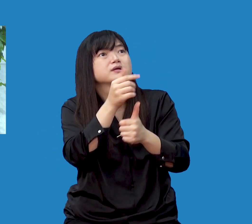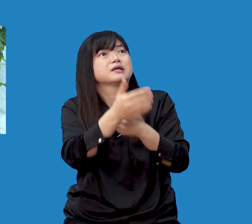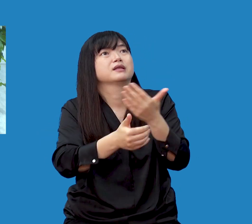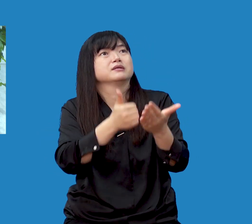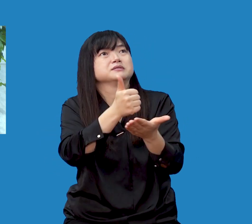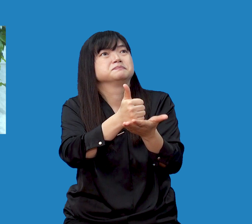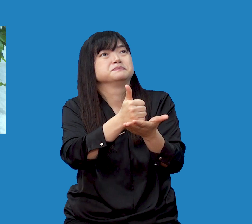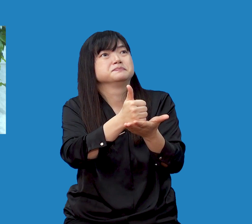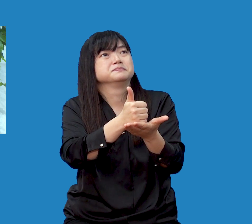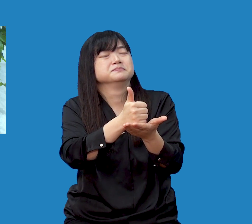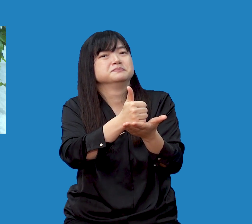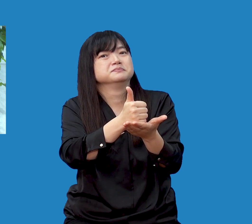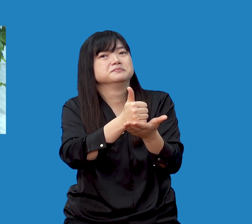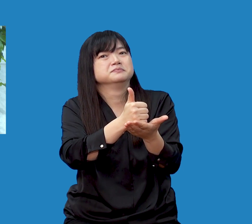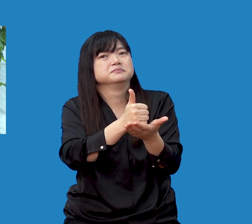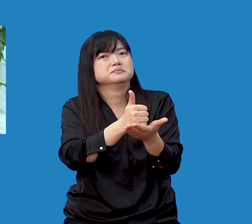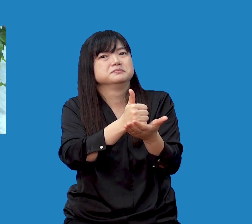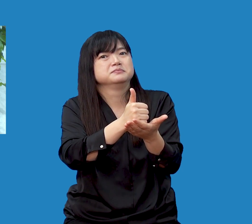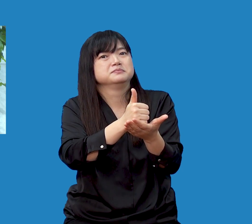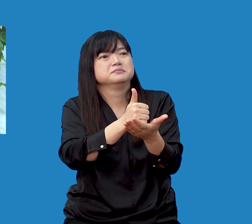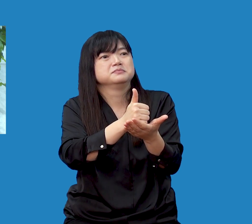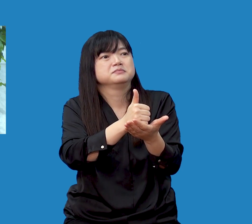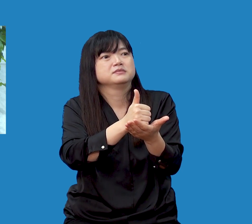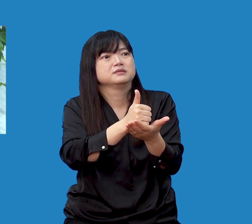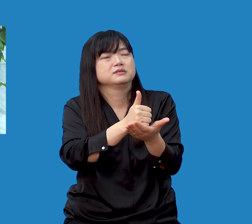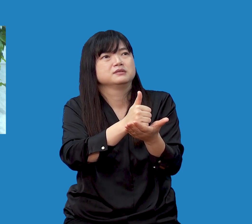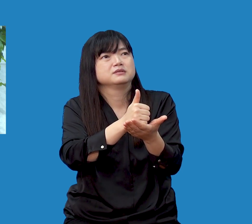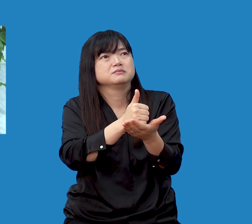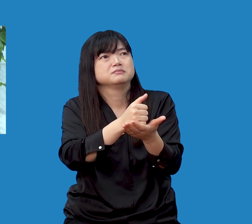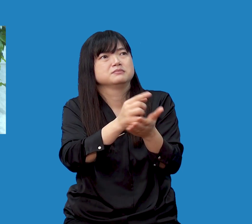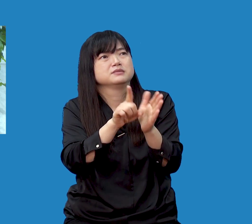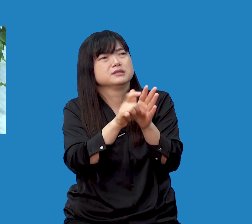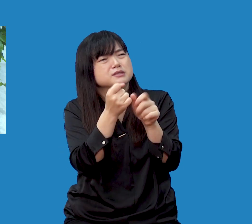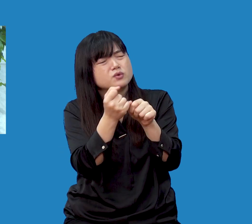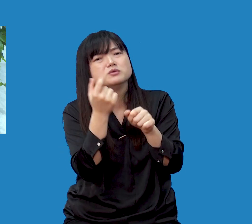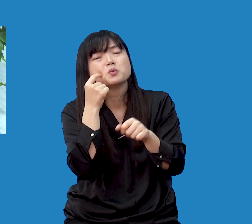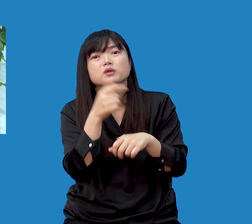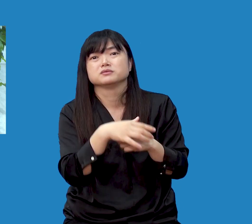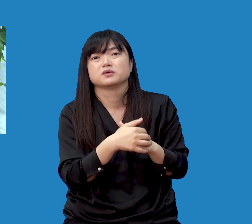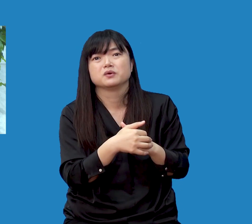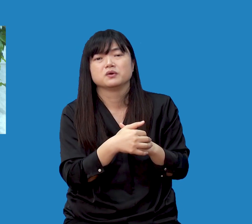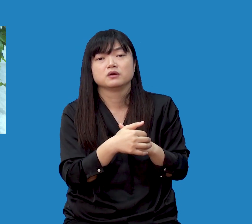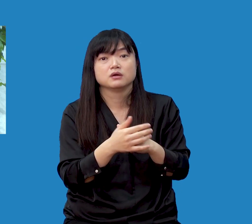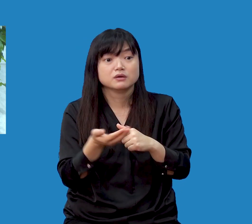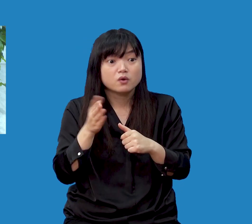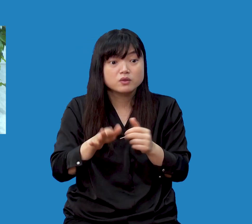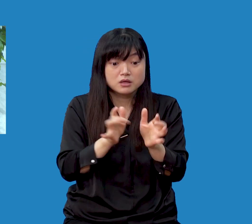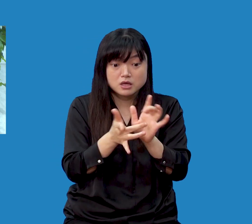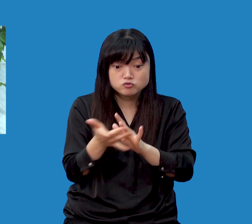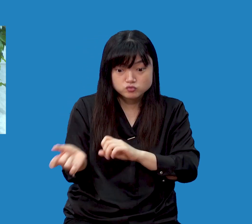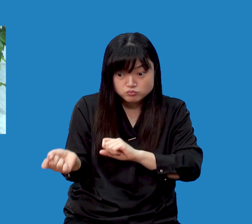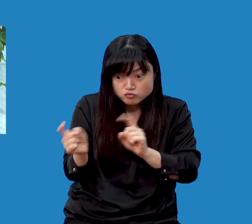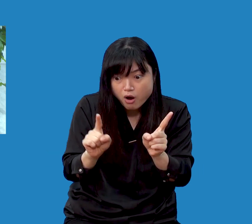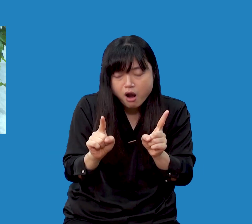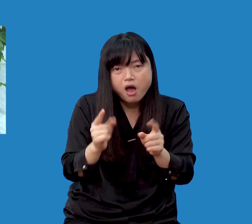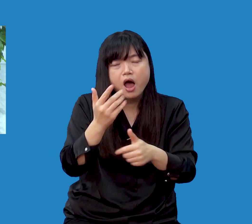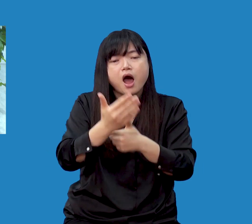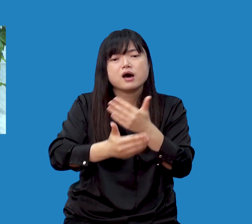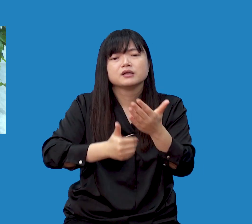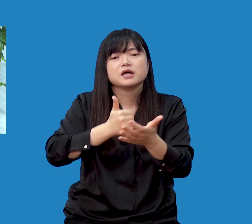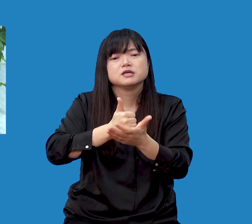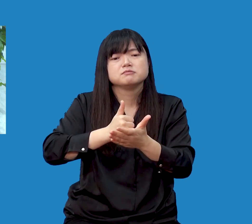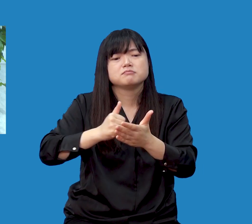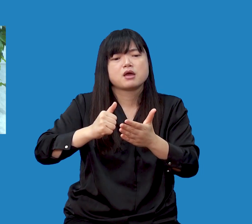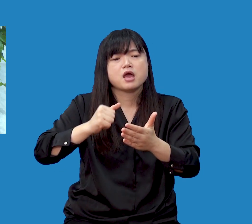구원하시는 그 하나님, 그들은 보지 못합니다. 그러나 예수님의 부활은 하나님의